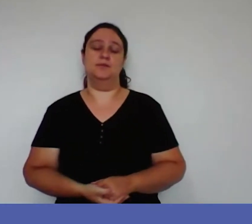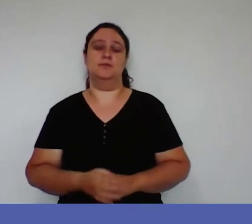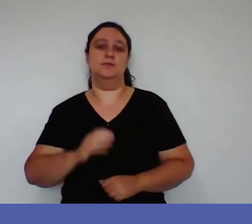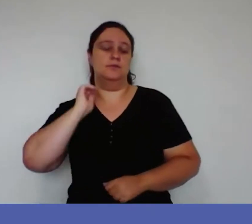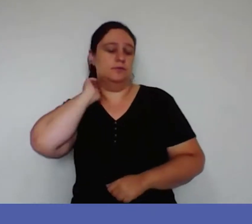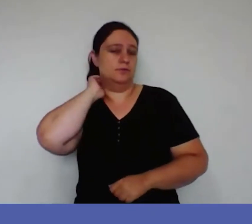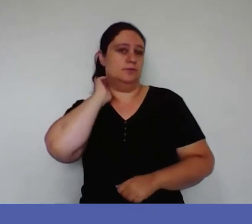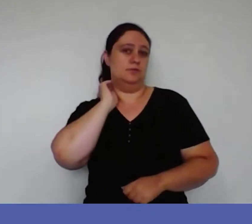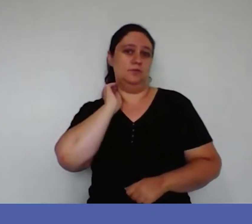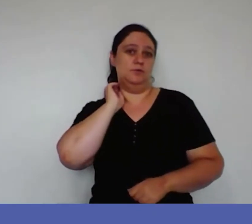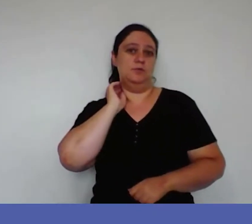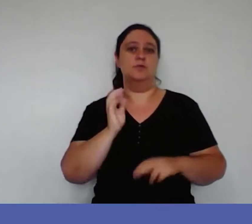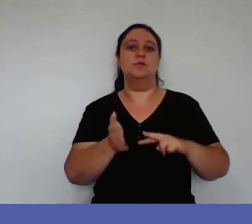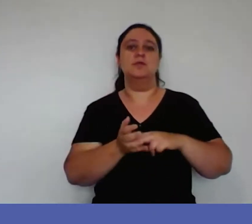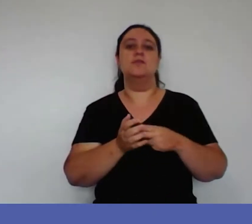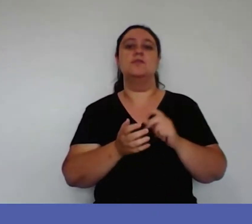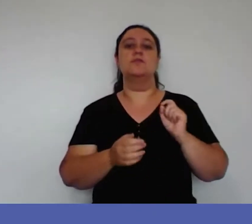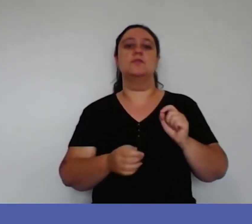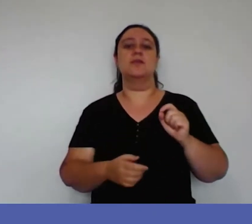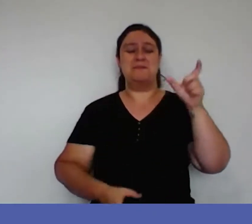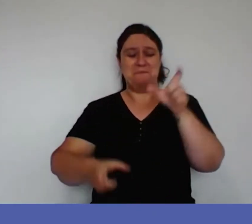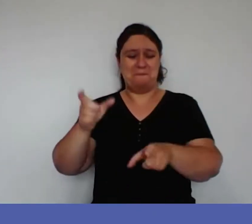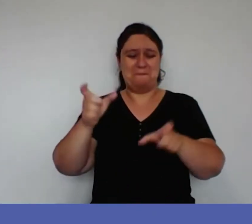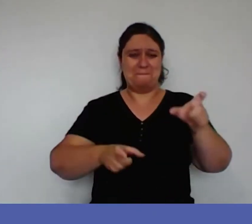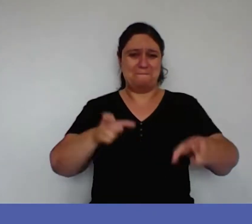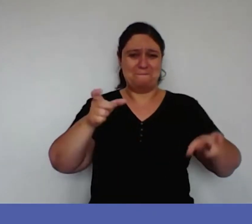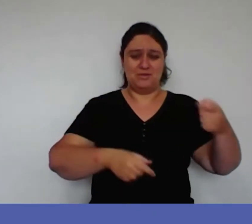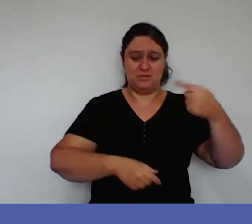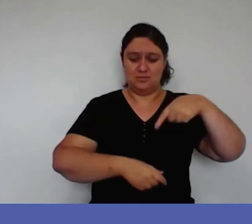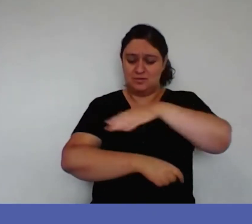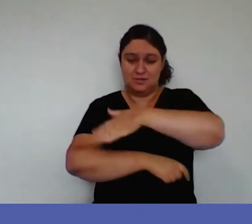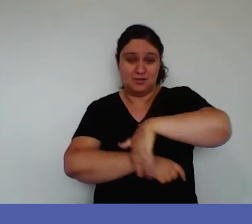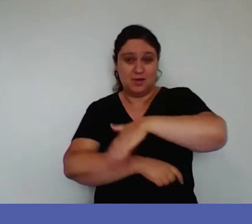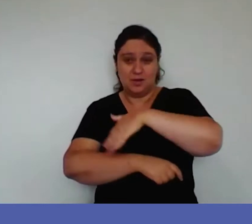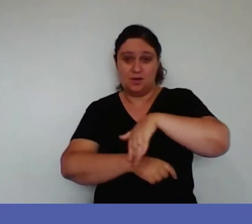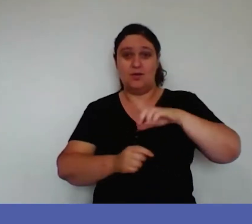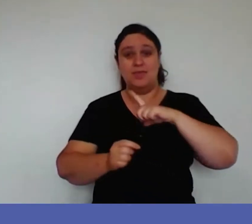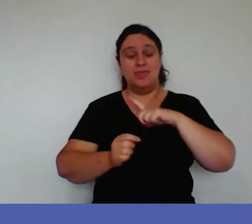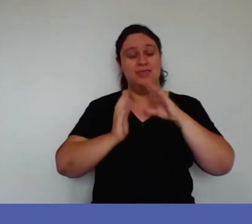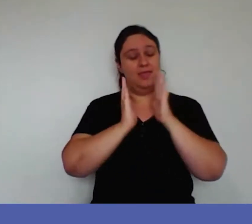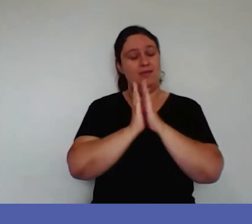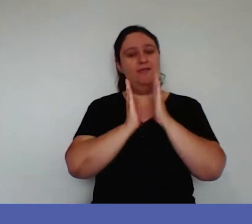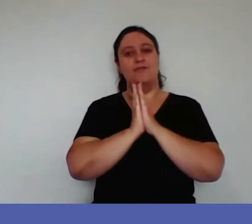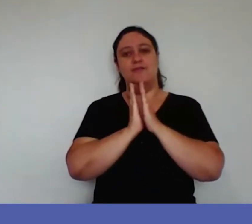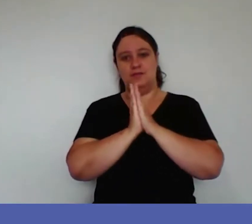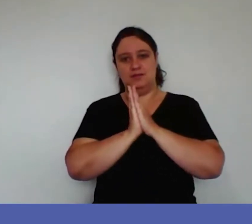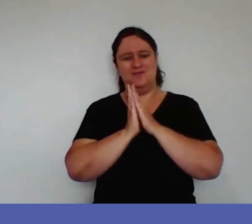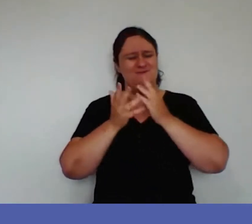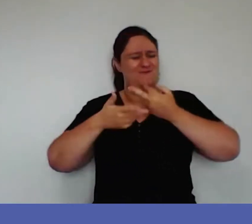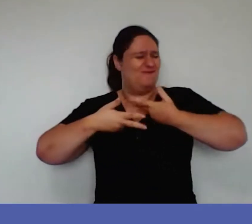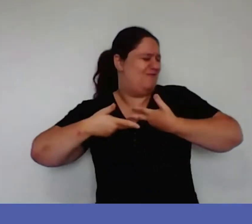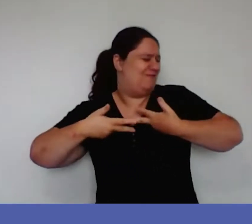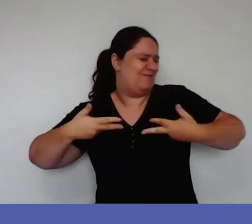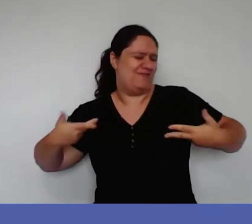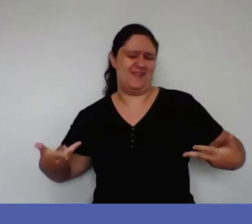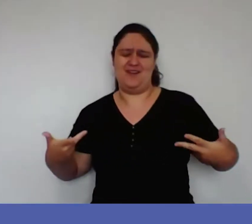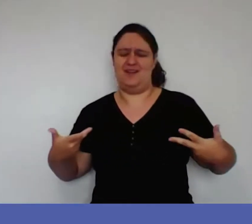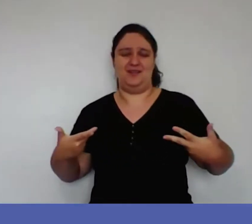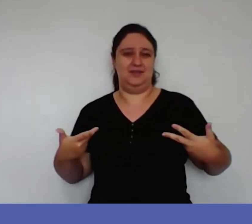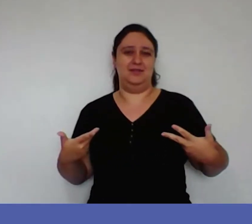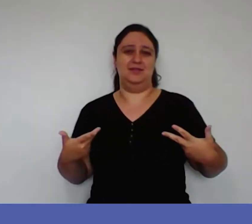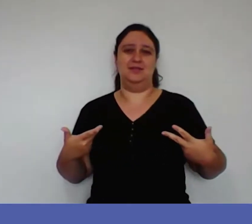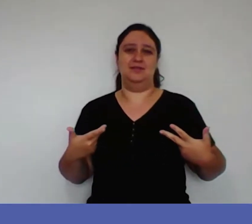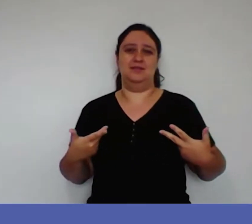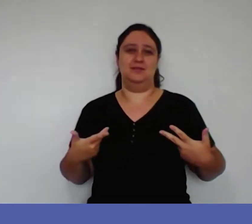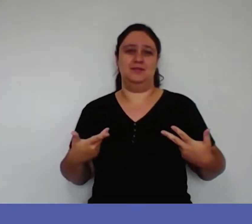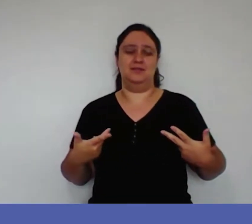nas ruas receberam oração desses comportores, muitas pessoas se converteram